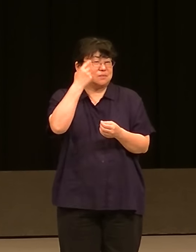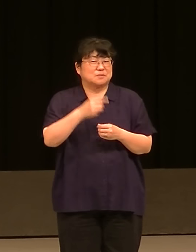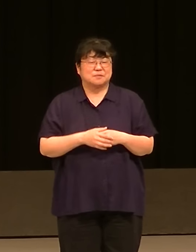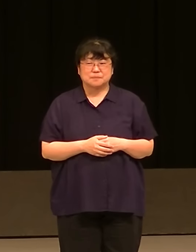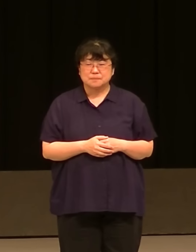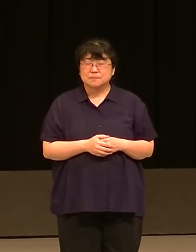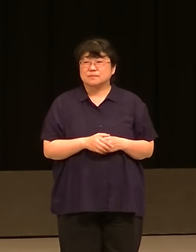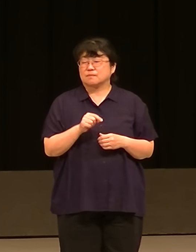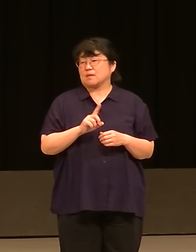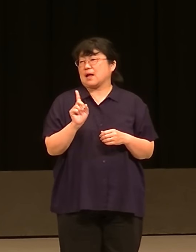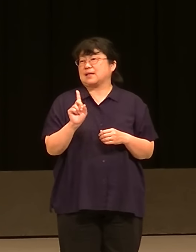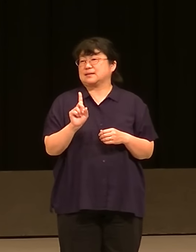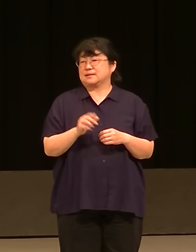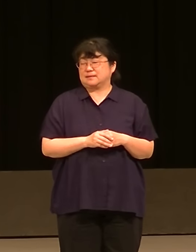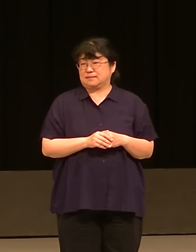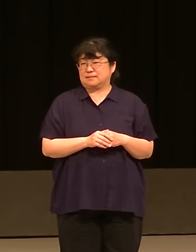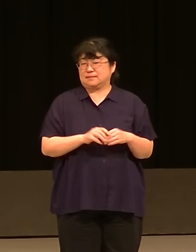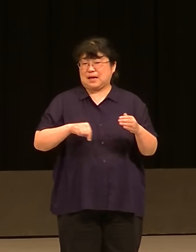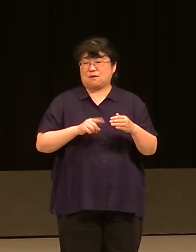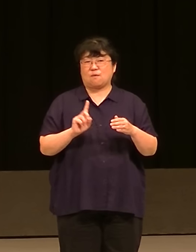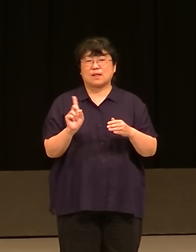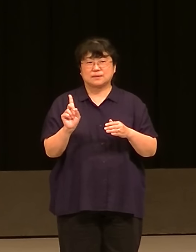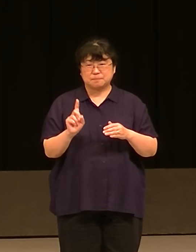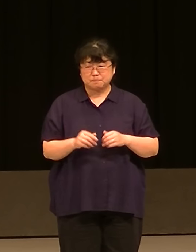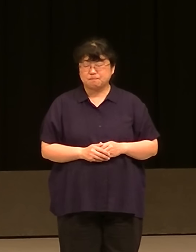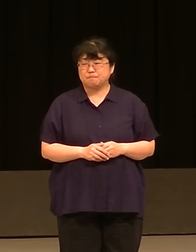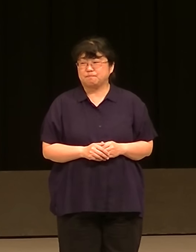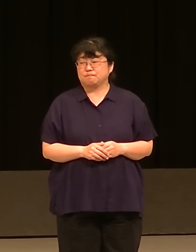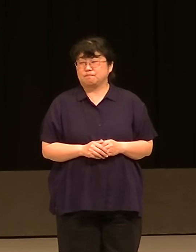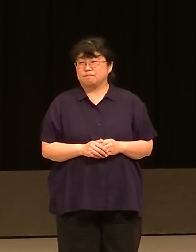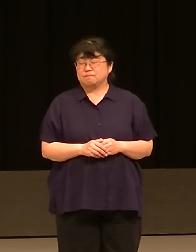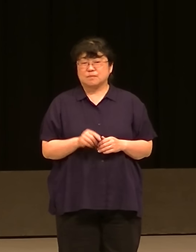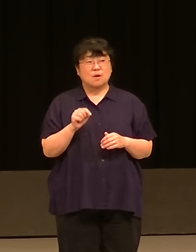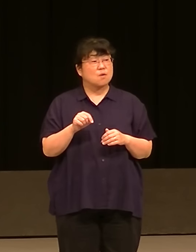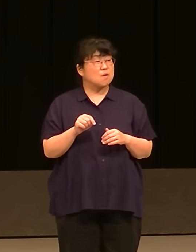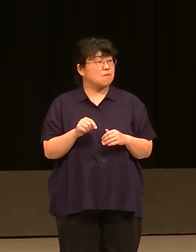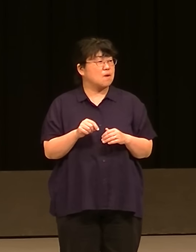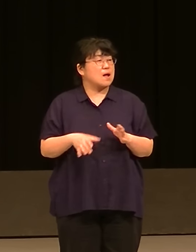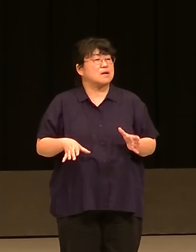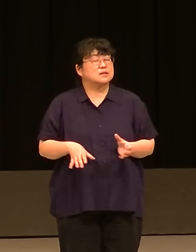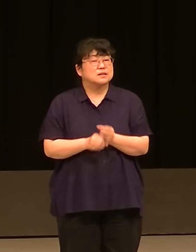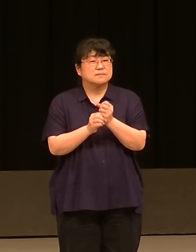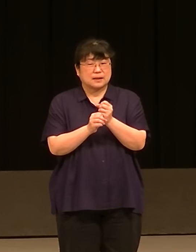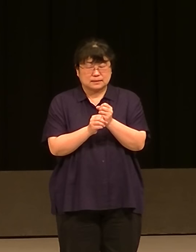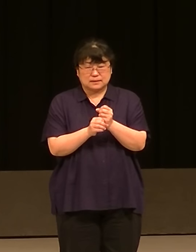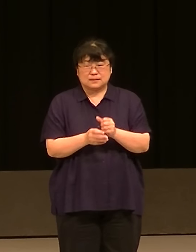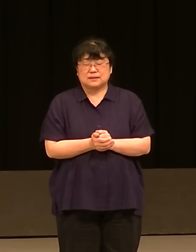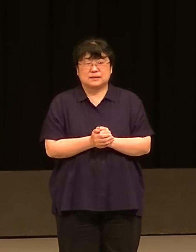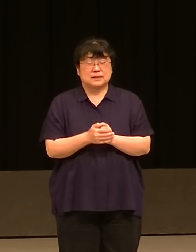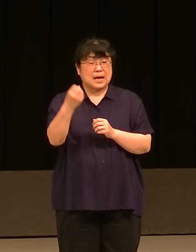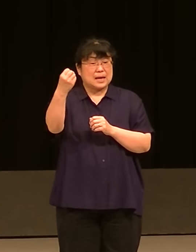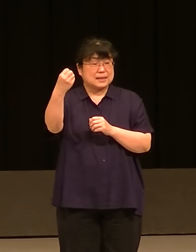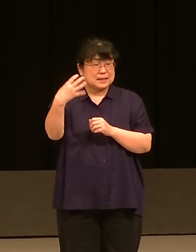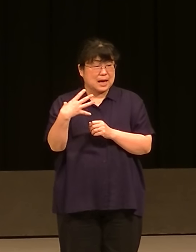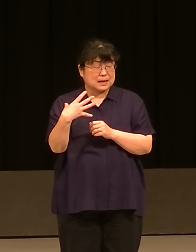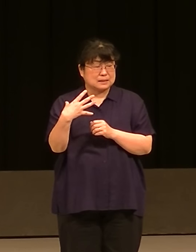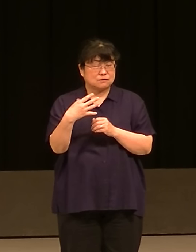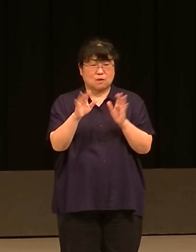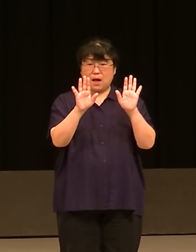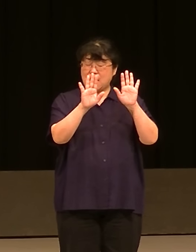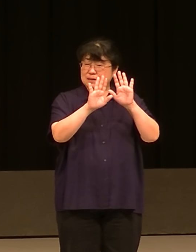が、それは何か、どういうことかというとですね、このそれはすなわち、光は闇